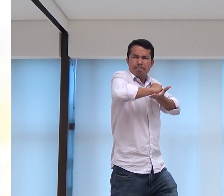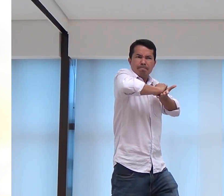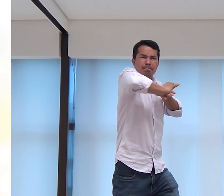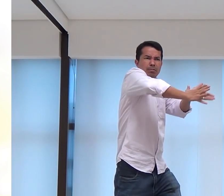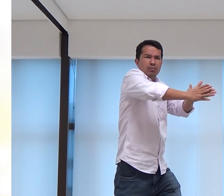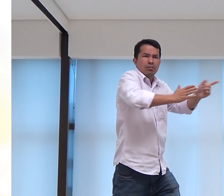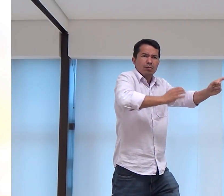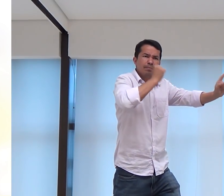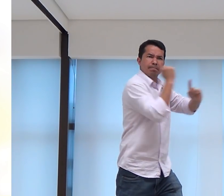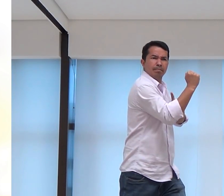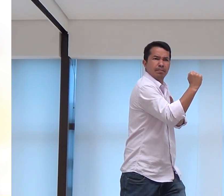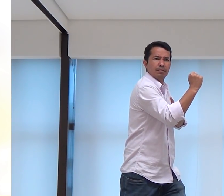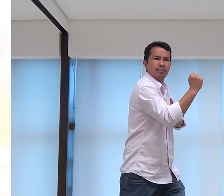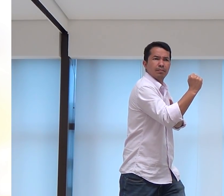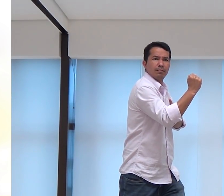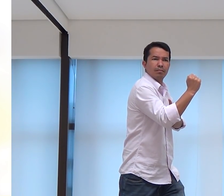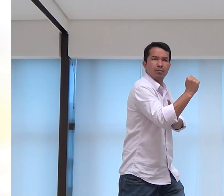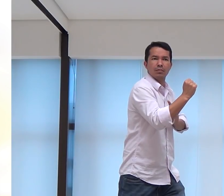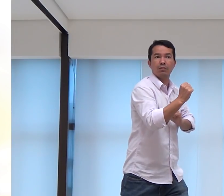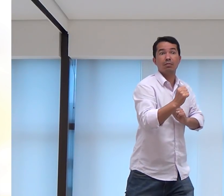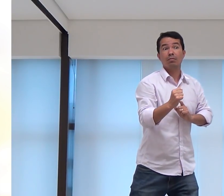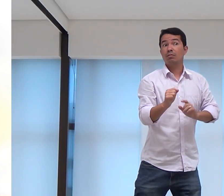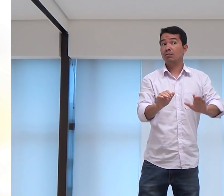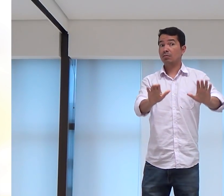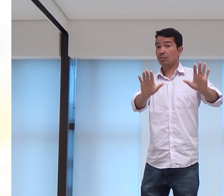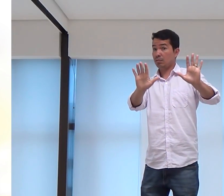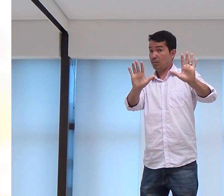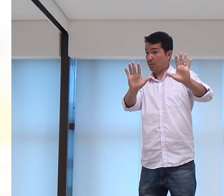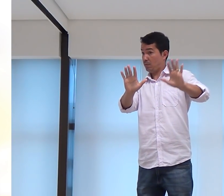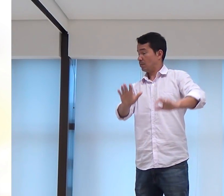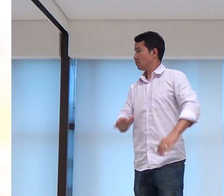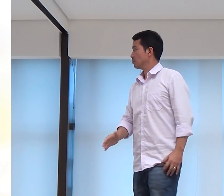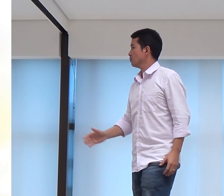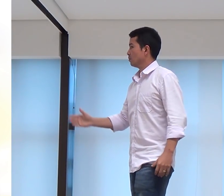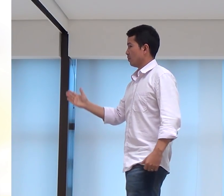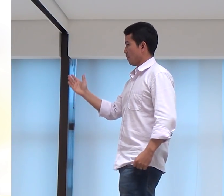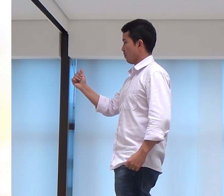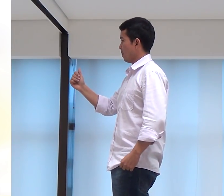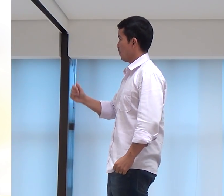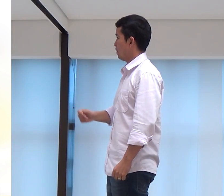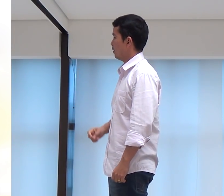tentando destruir a mulher, tentando destruir o povo de Deus. Mas